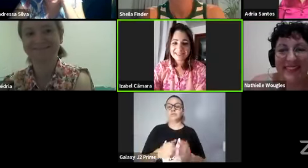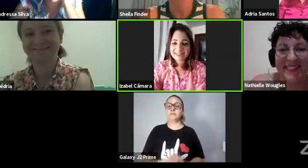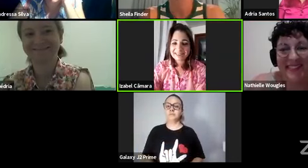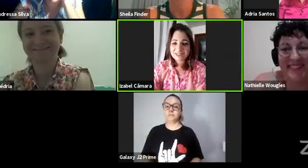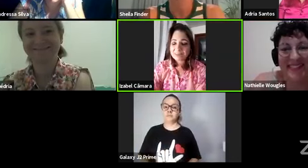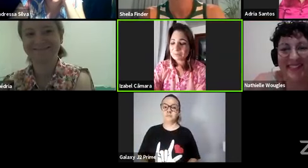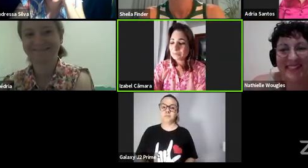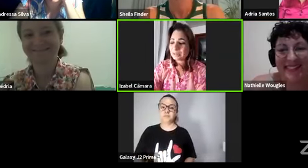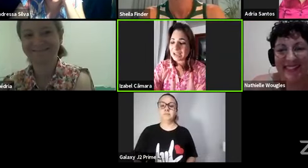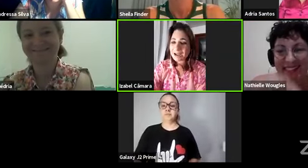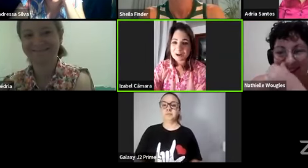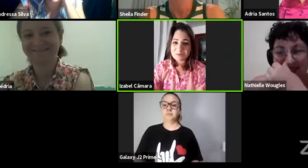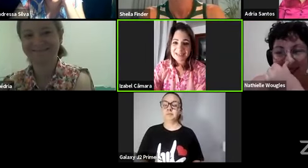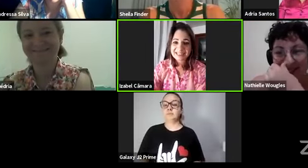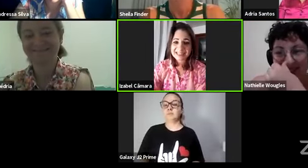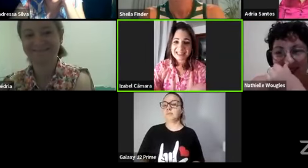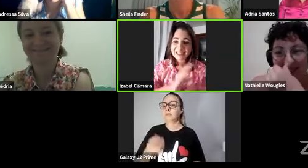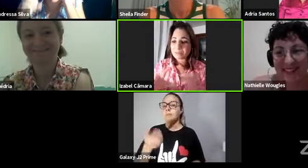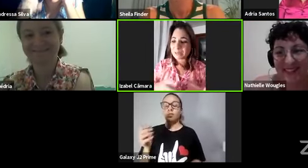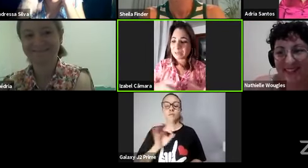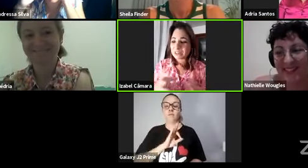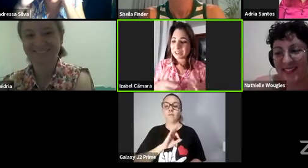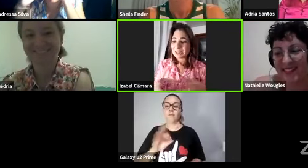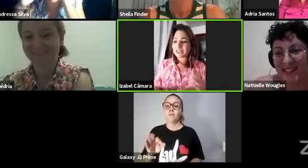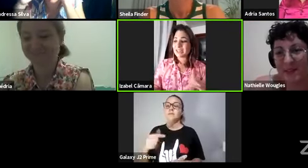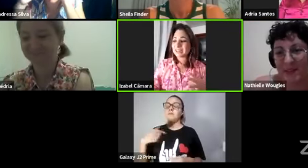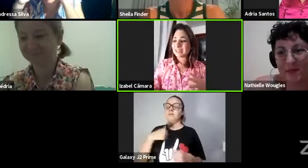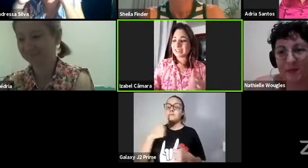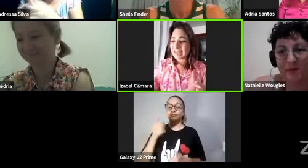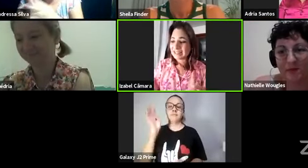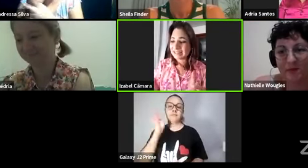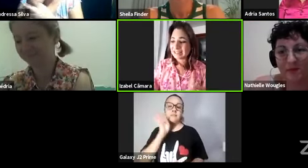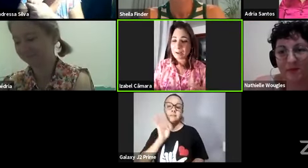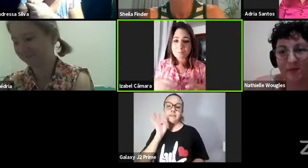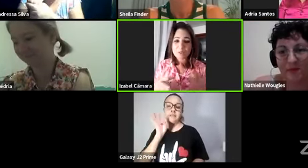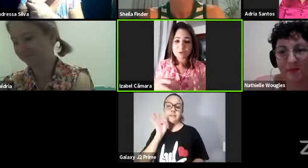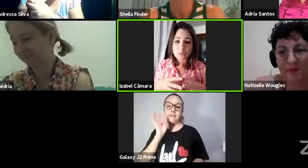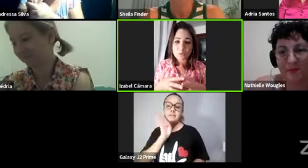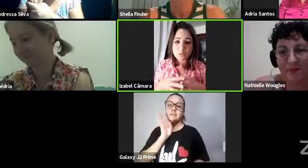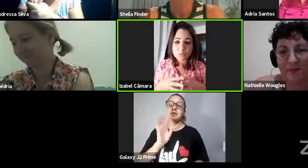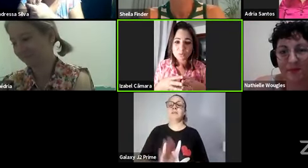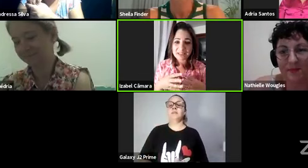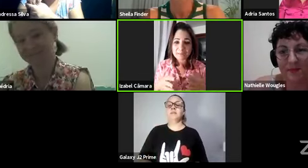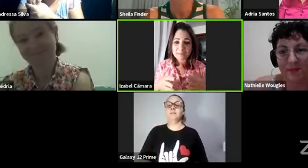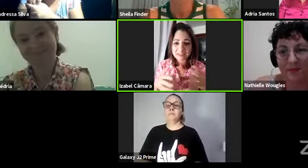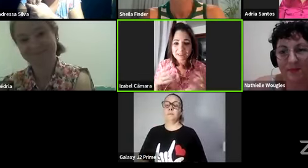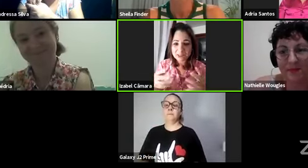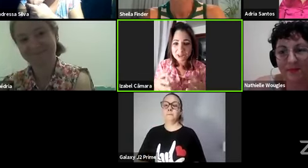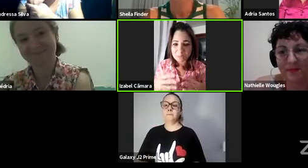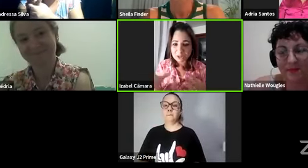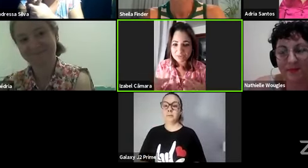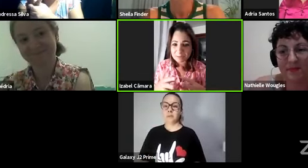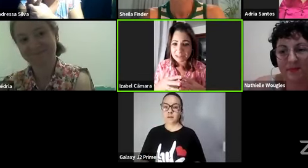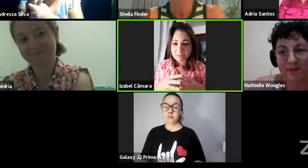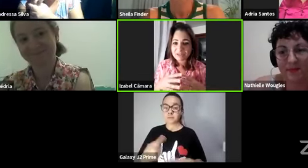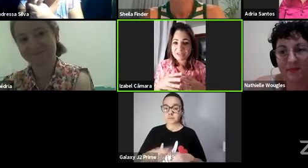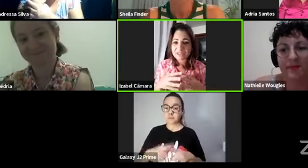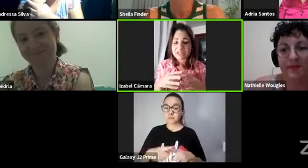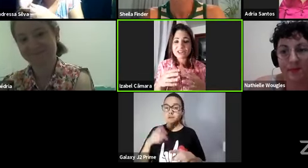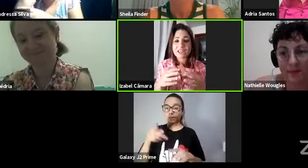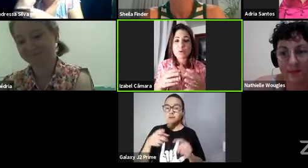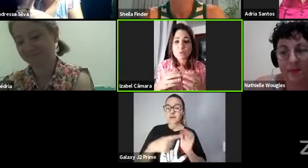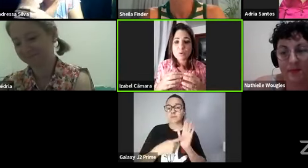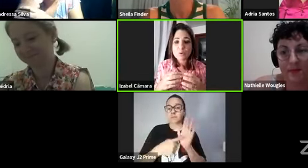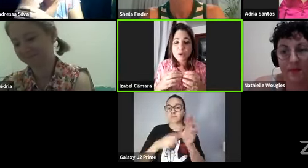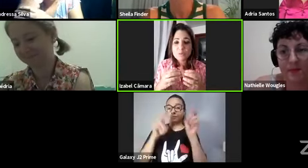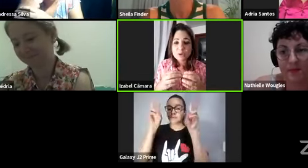Excelente, Adria. E achei muito legal que nessa dobradinha da Sheila e da Adria pintou um tema que também a gente pode falar mais para